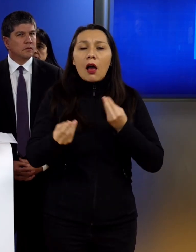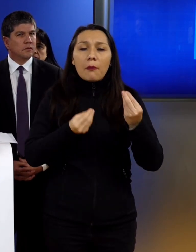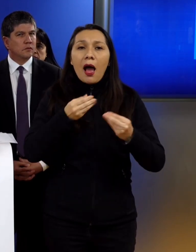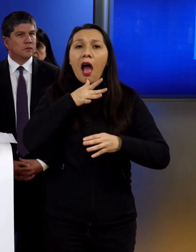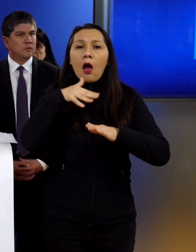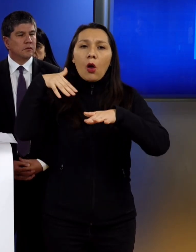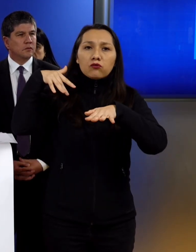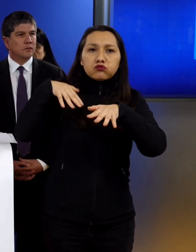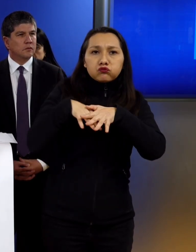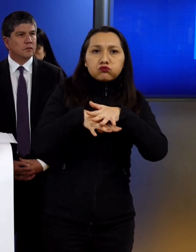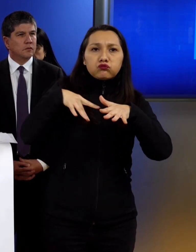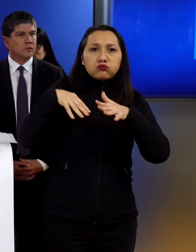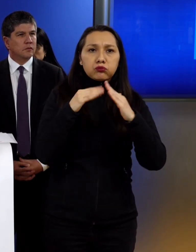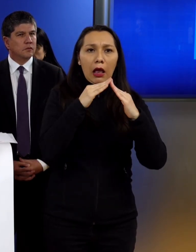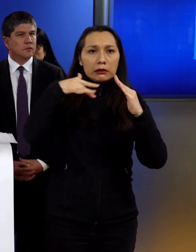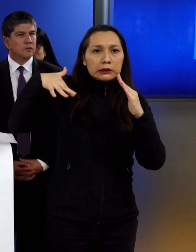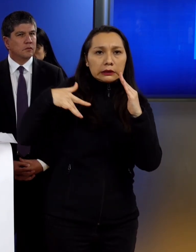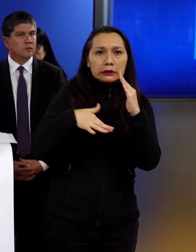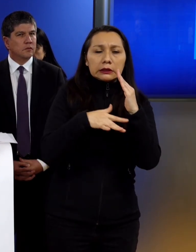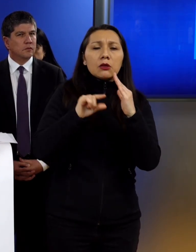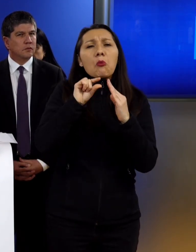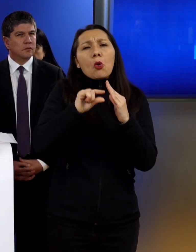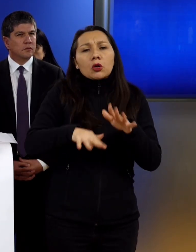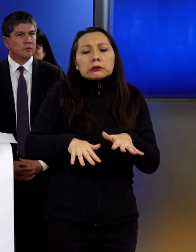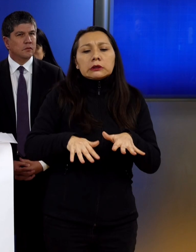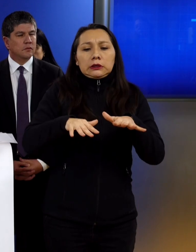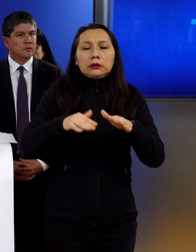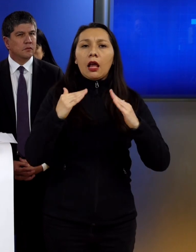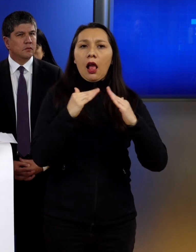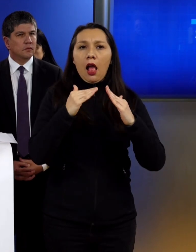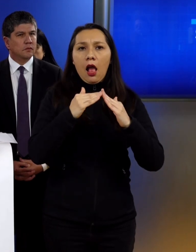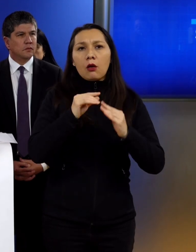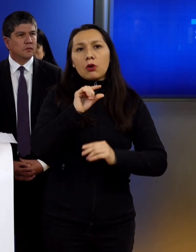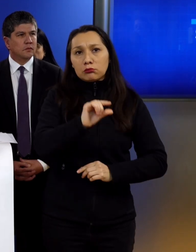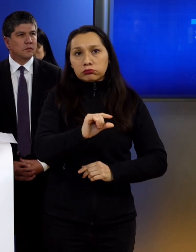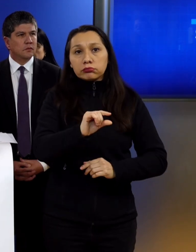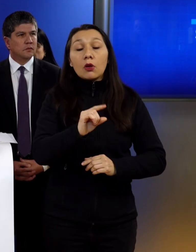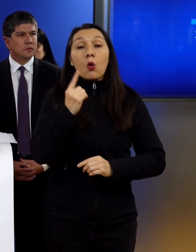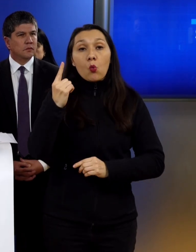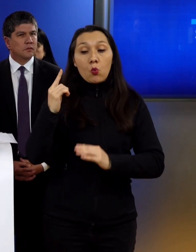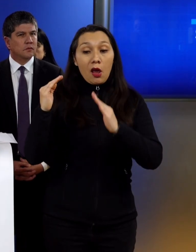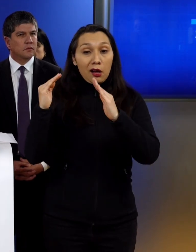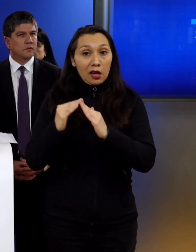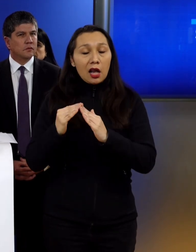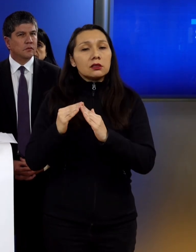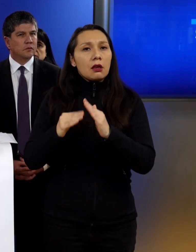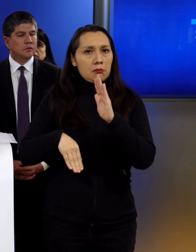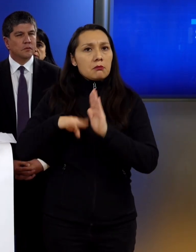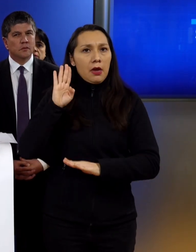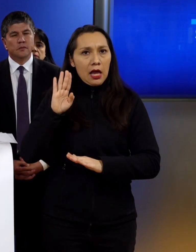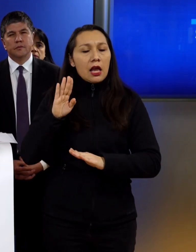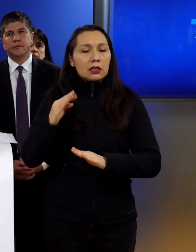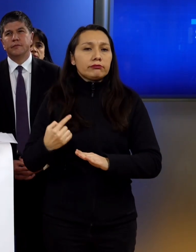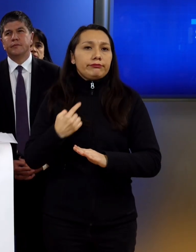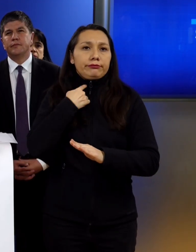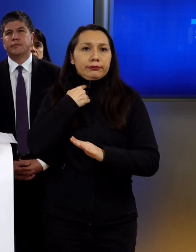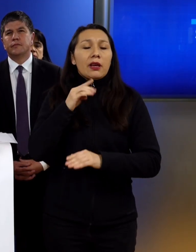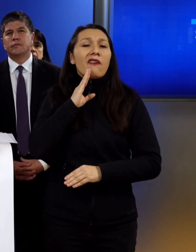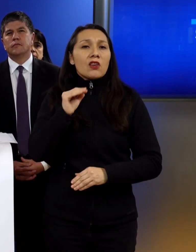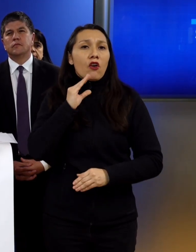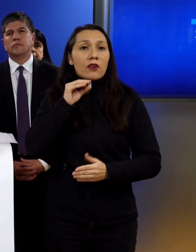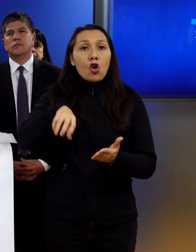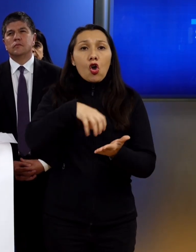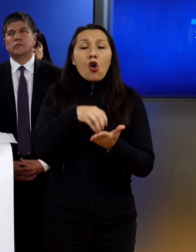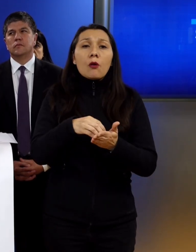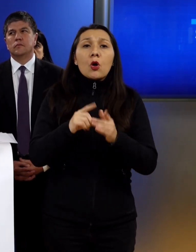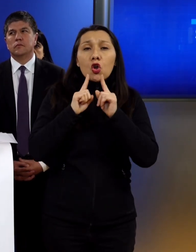filtraciones y de anegamientos menores en esas viviendas. Una vivienda con daño mayor en la región de Biobío, en la comuna